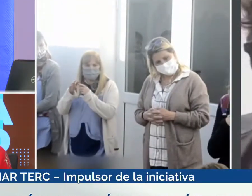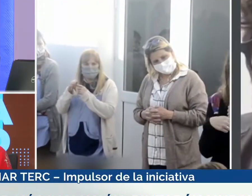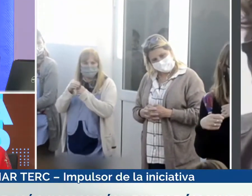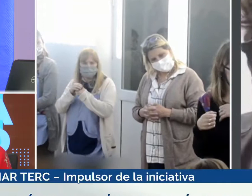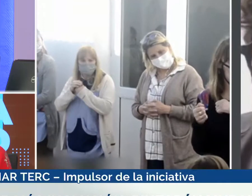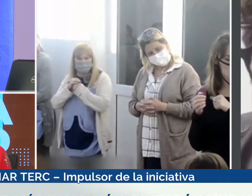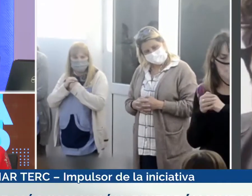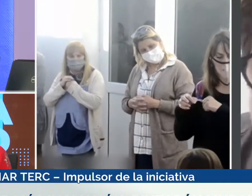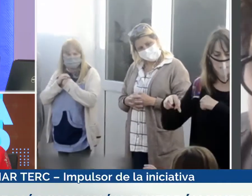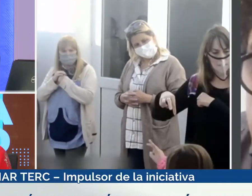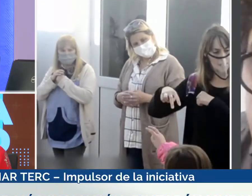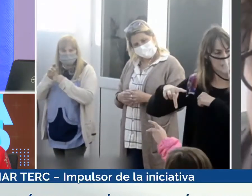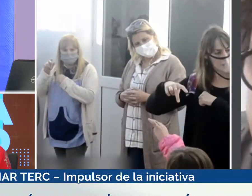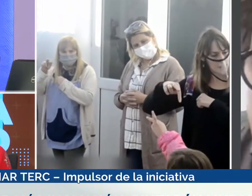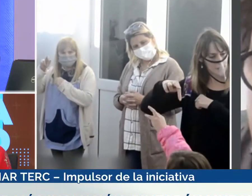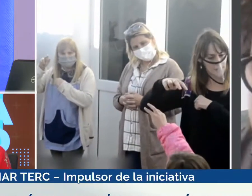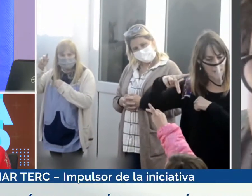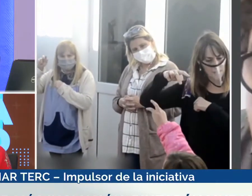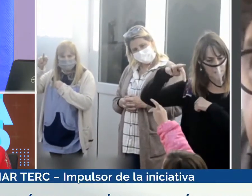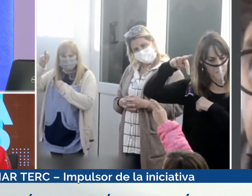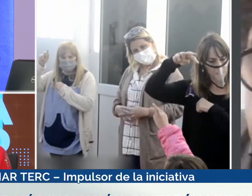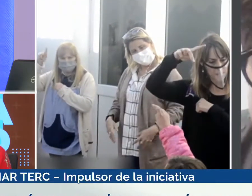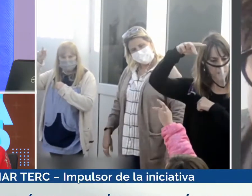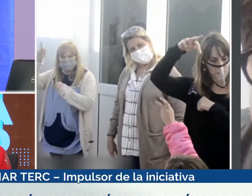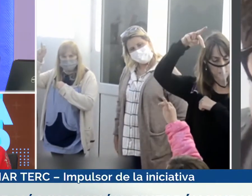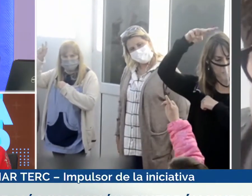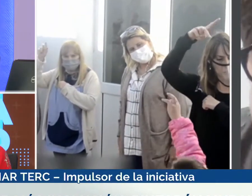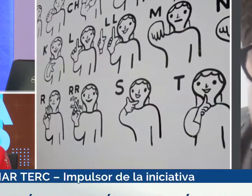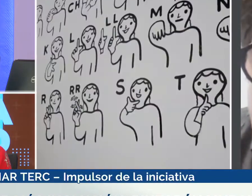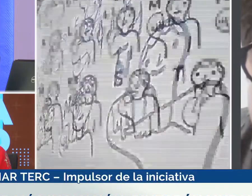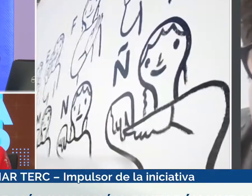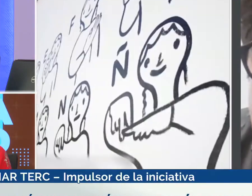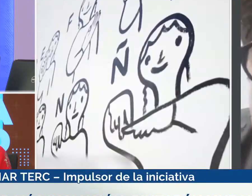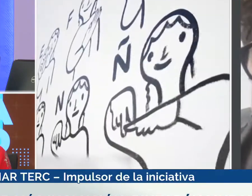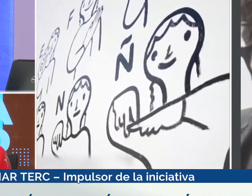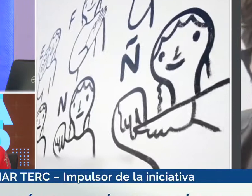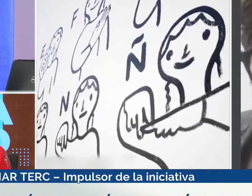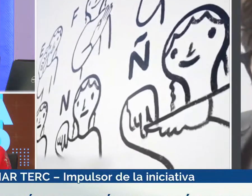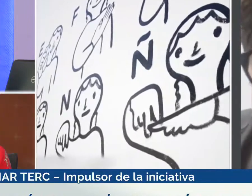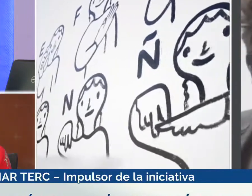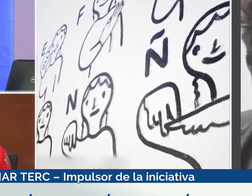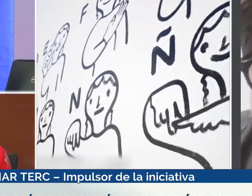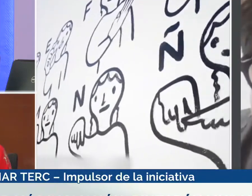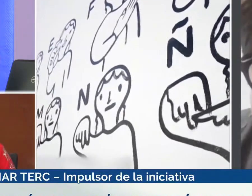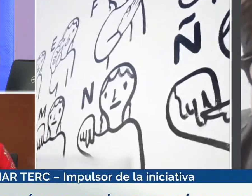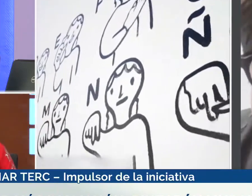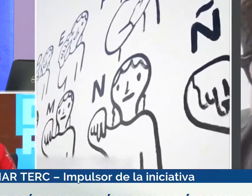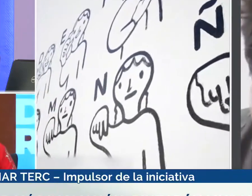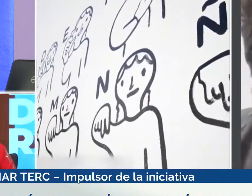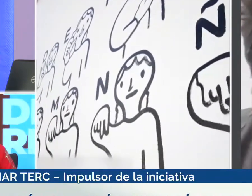Sí, efectivamente, pero mirá, la verdad que hemos recibido desde la fundación un montón de